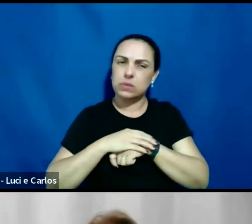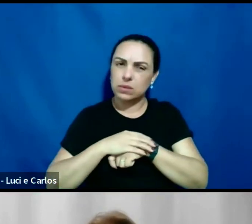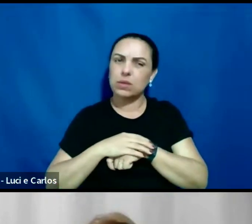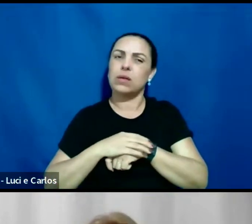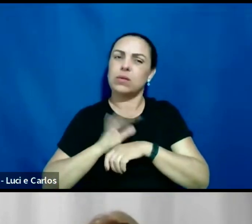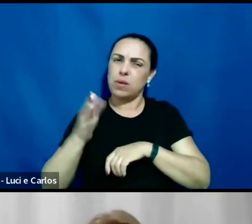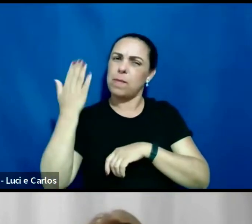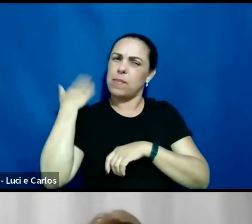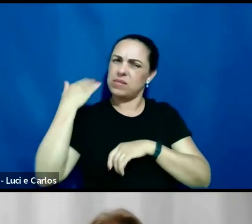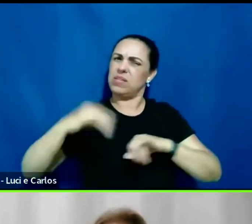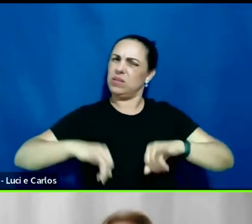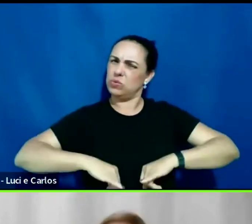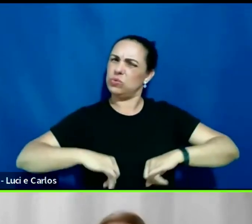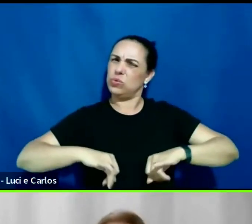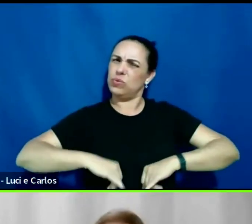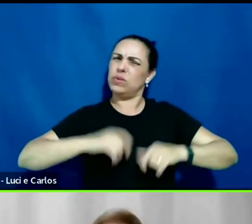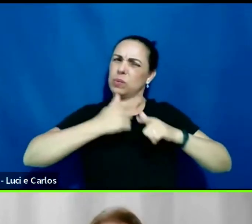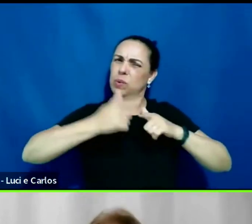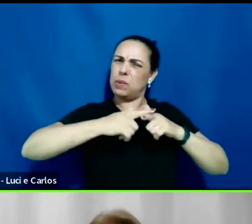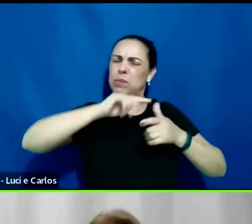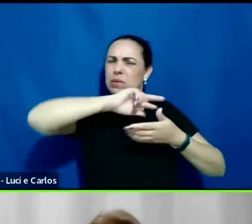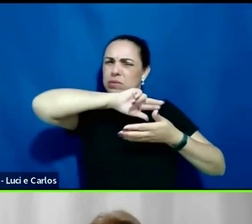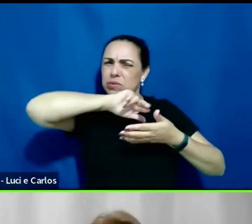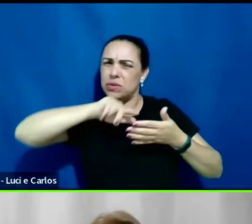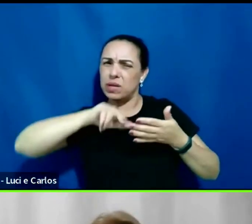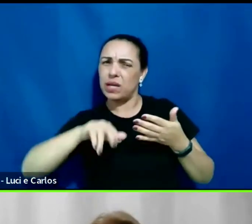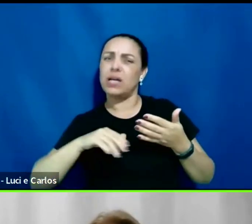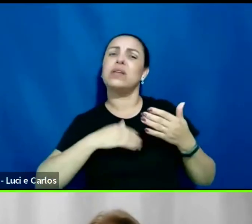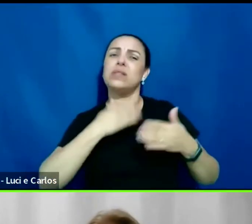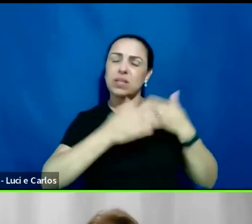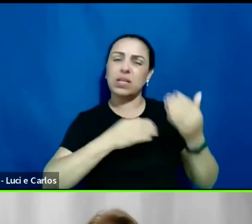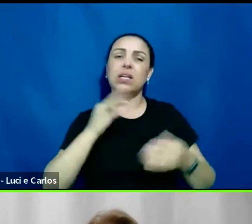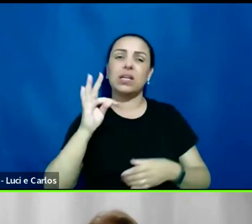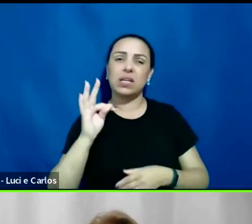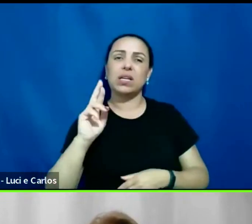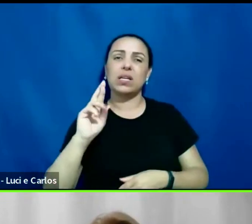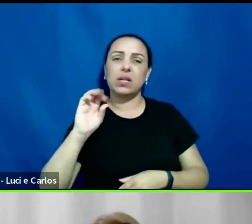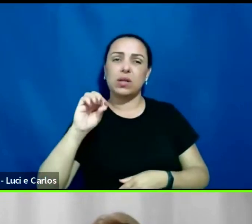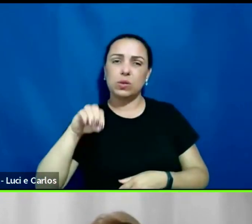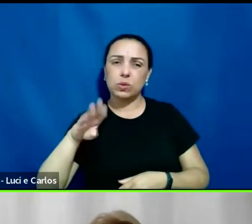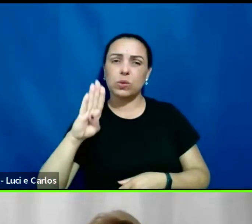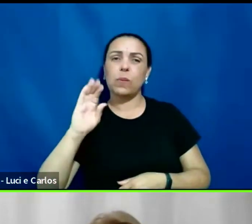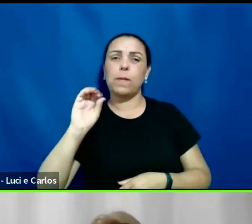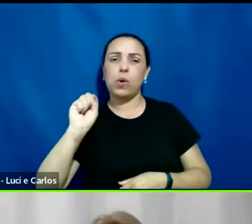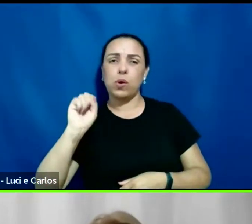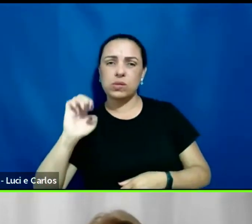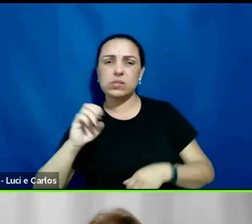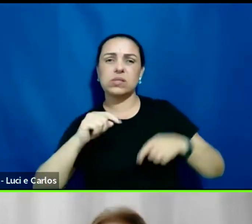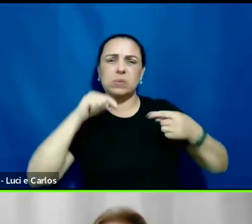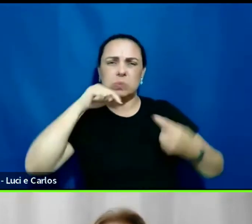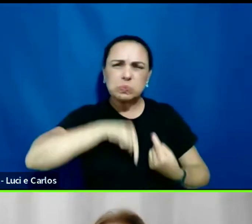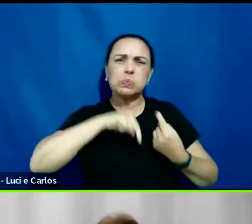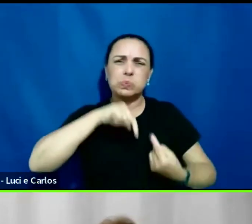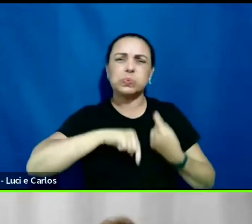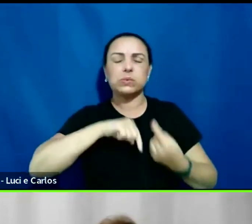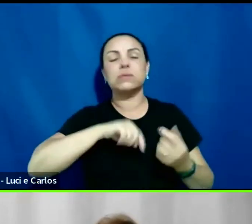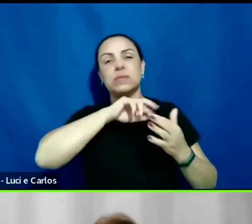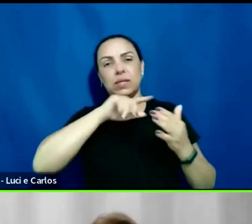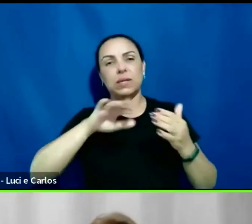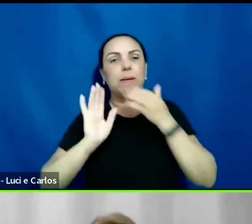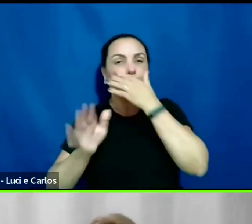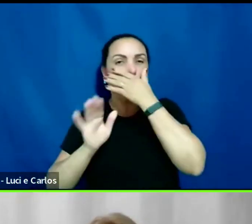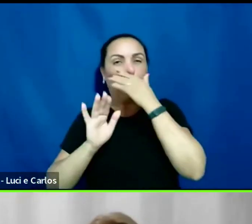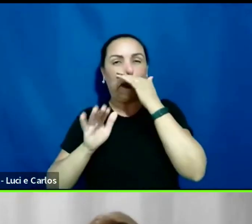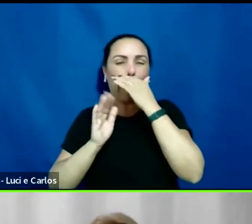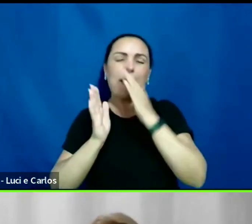desencadeava a trombose. Então, Gislaine, conta para nós aqui, por